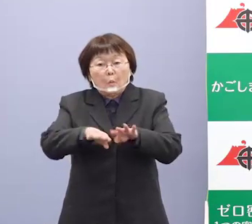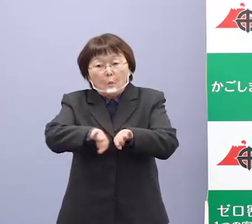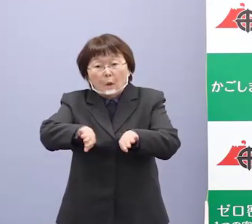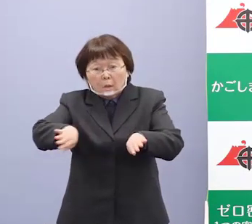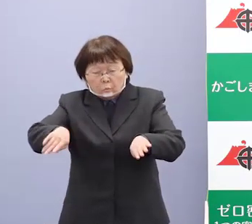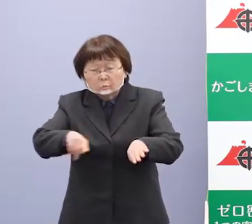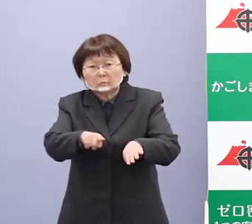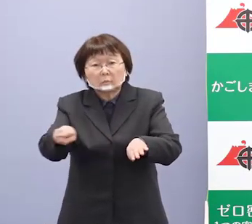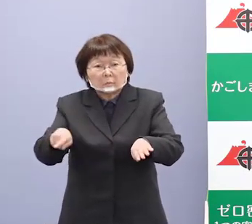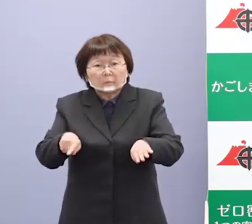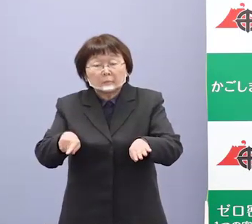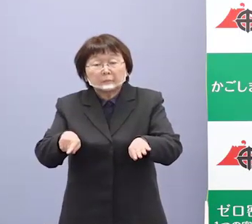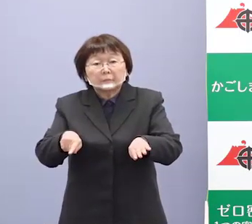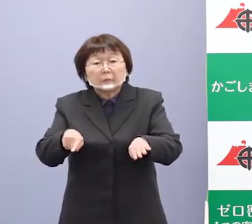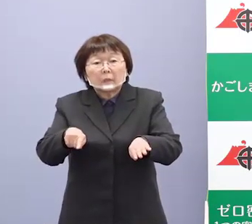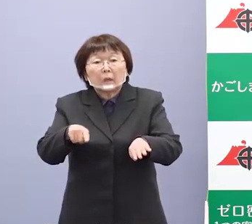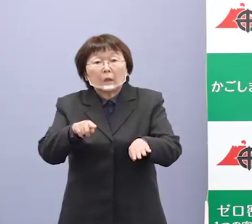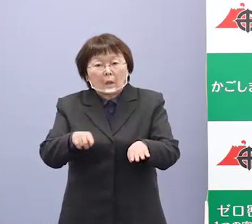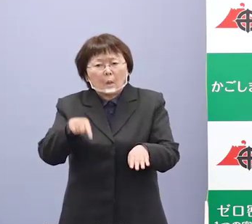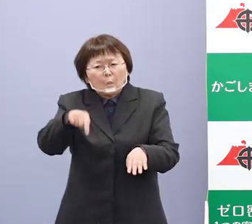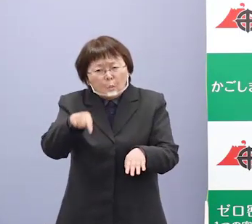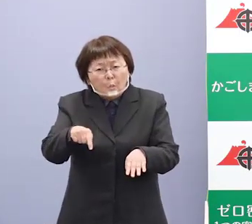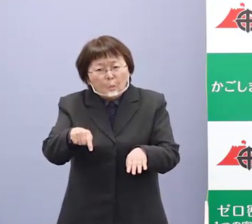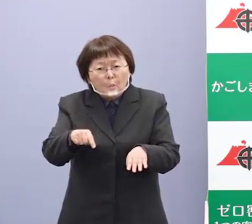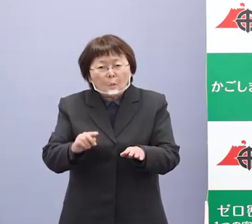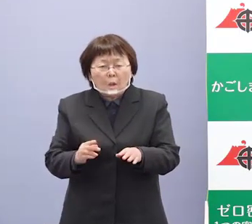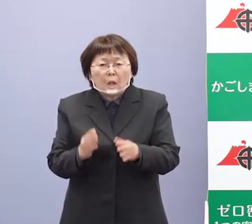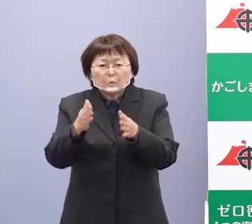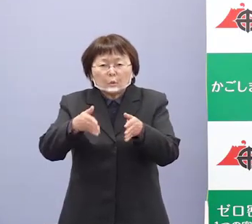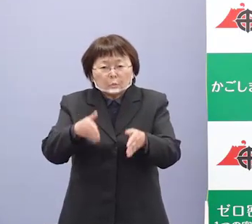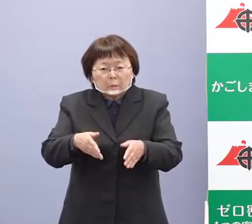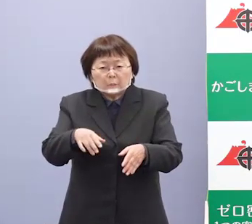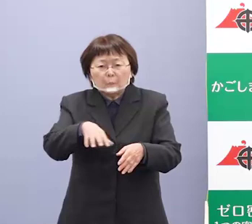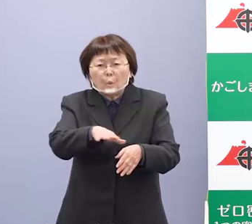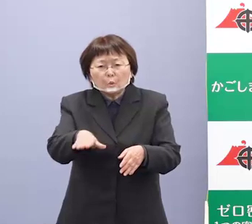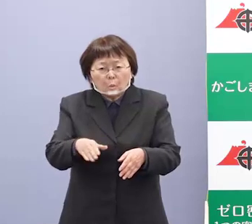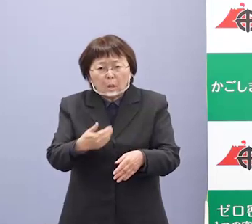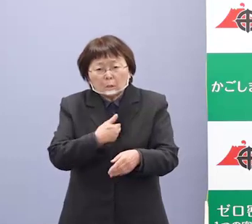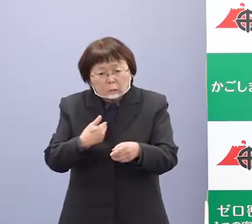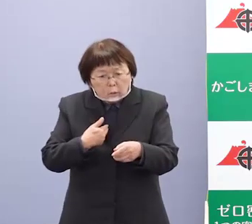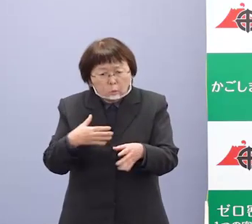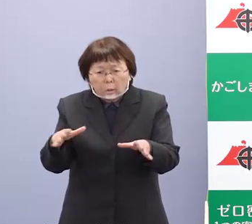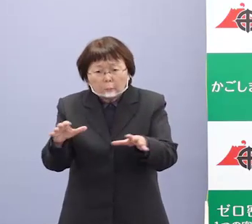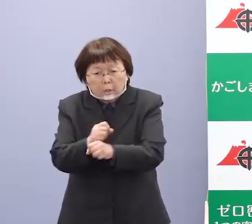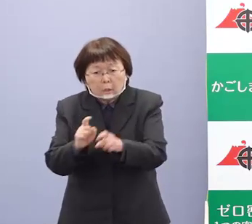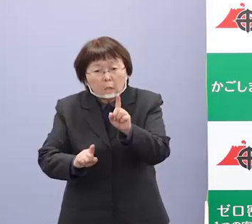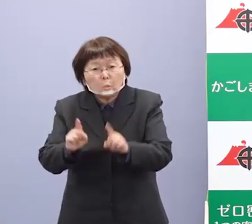るわけでありますけれども、なぜドルフィンポートができ、そしてなくなったのか、